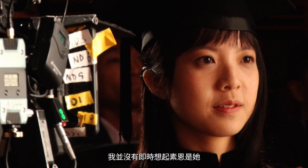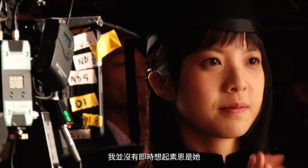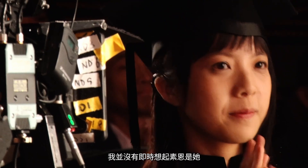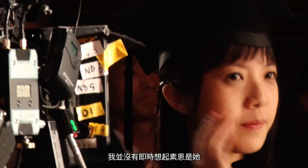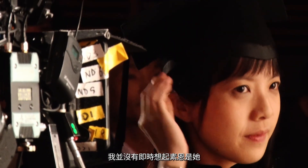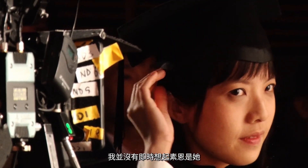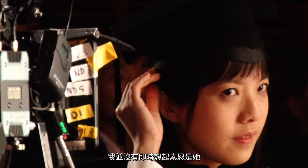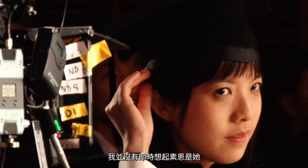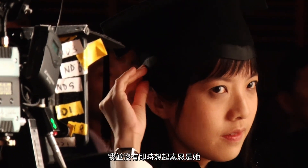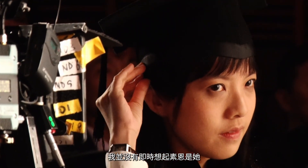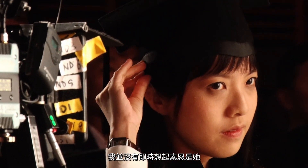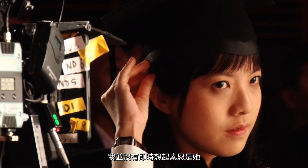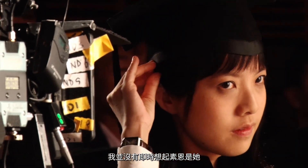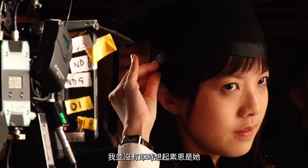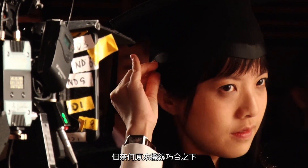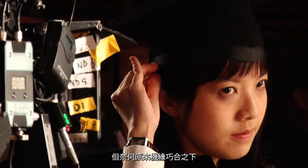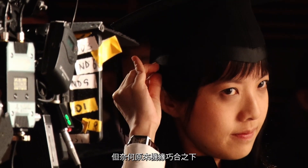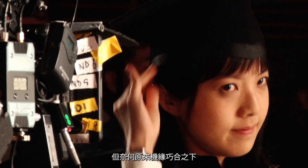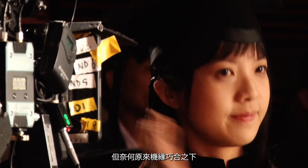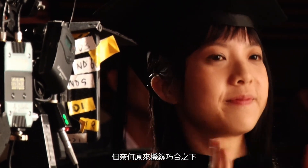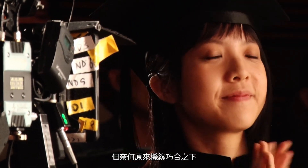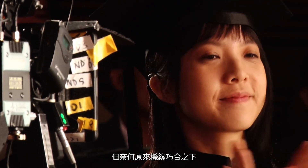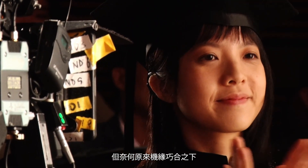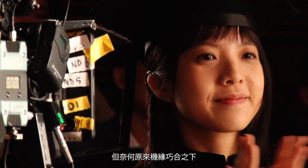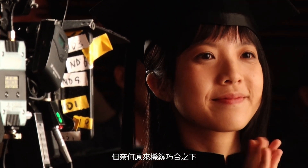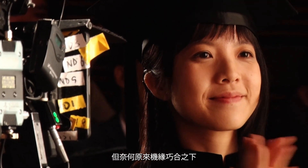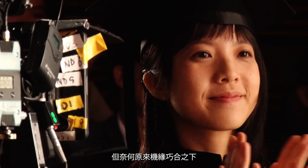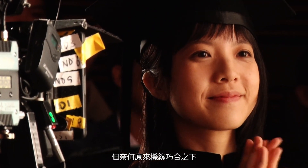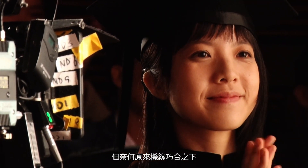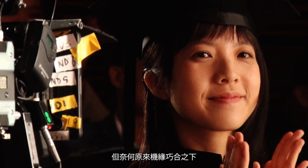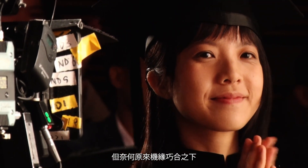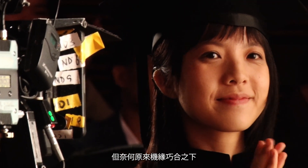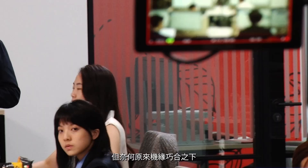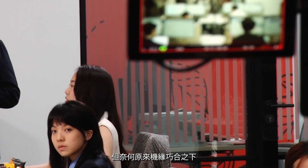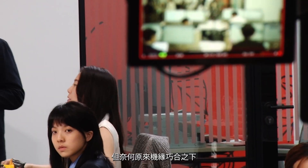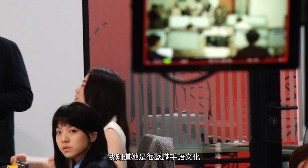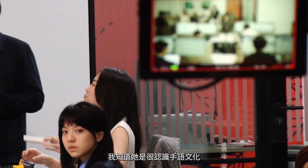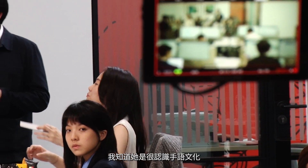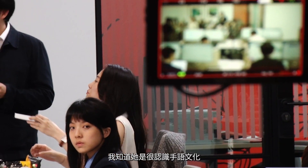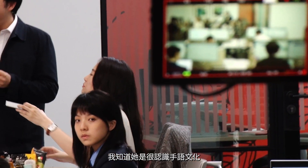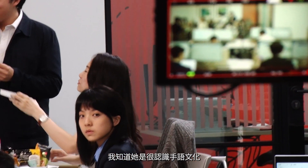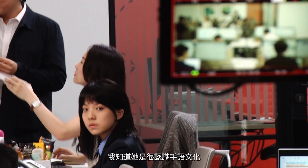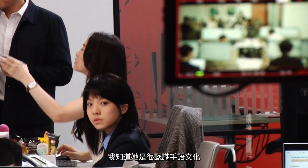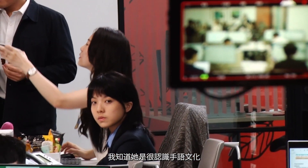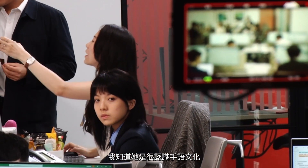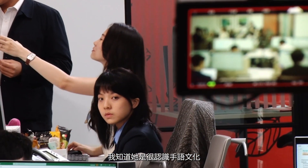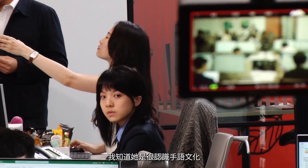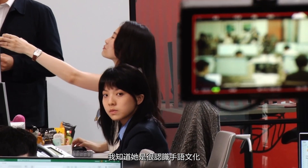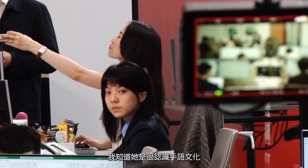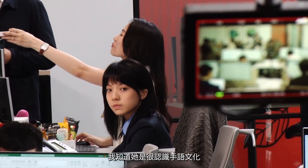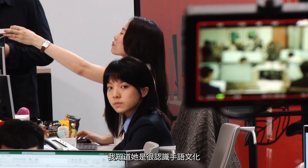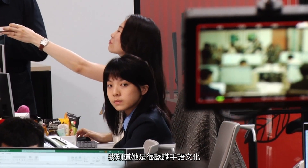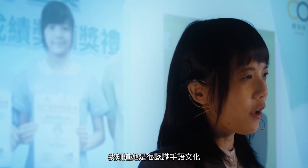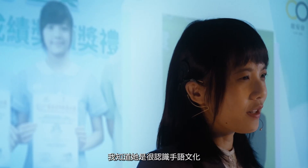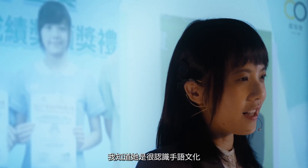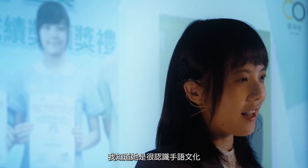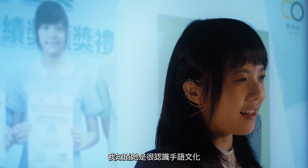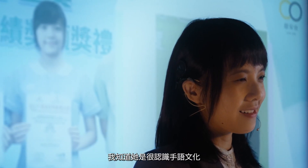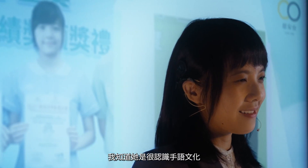諗起素因係佢嚟嘅。咁但係奈何原來機緣巧合之下咧，我又知道佢係好認識手語文化